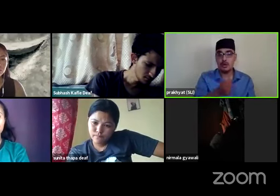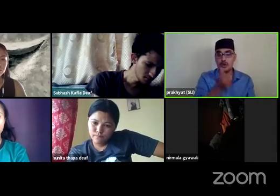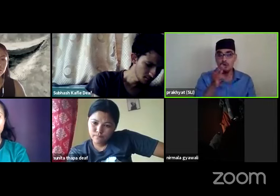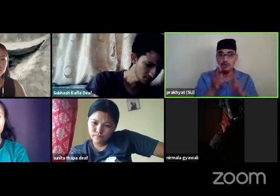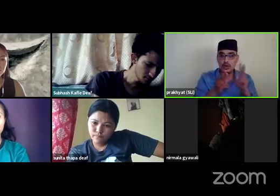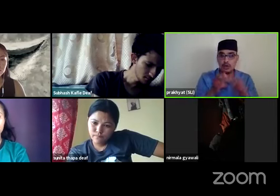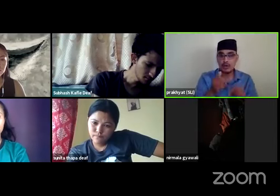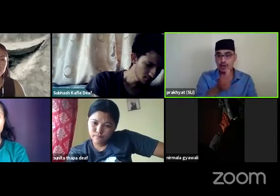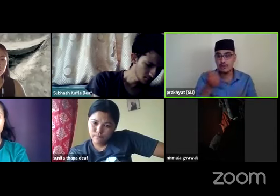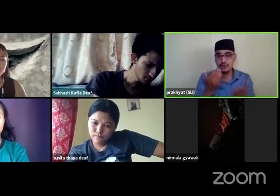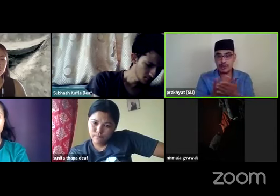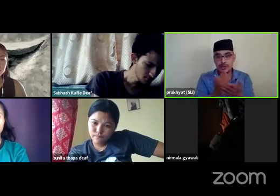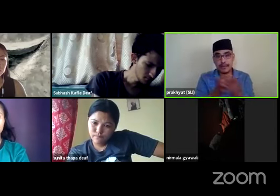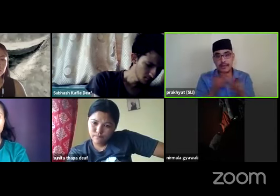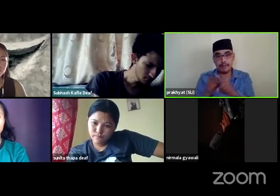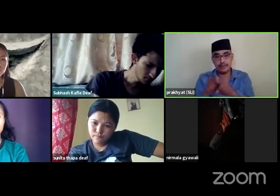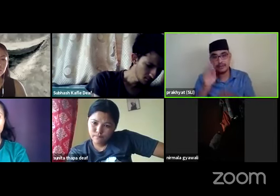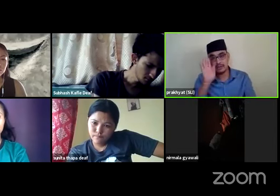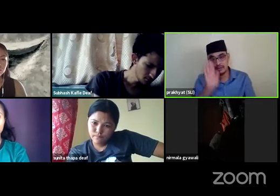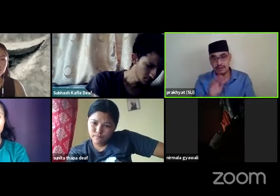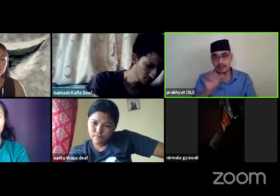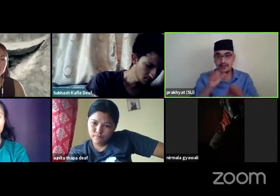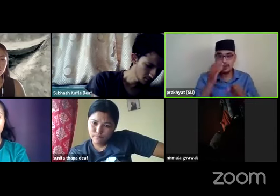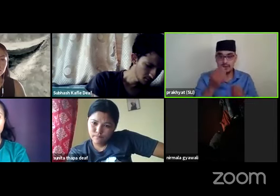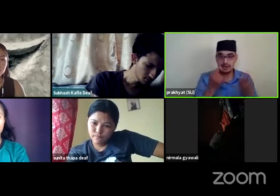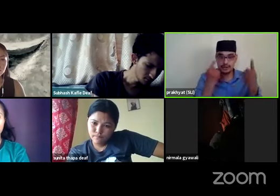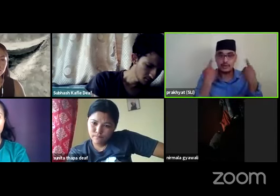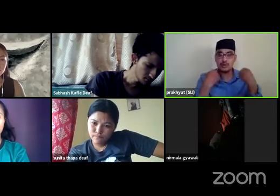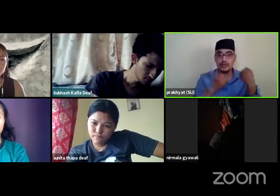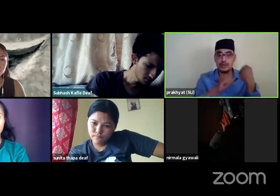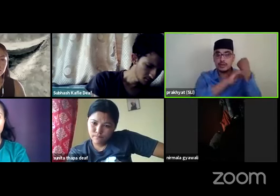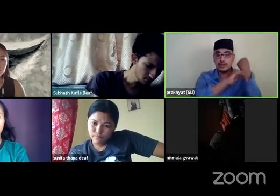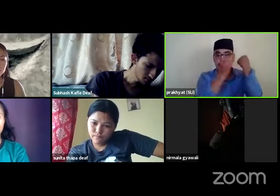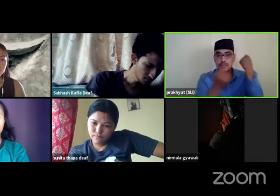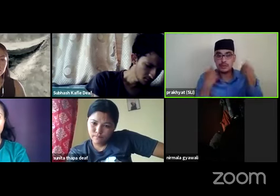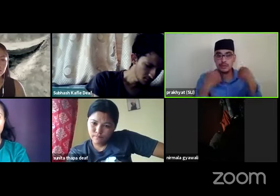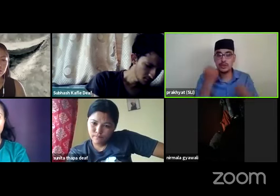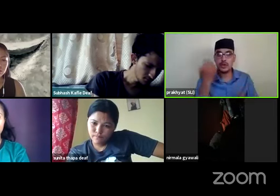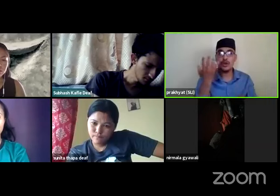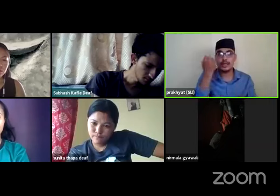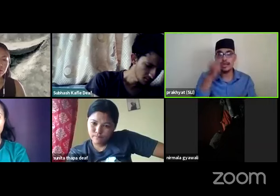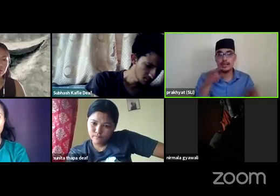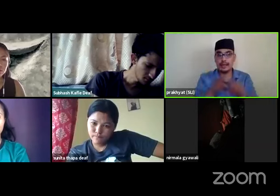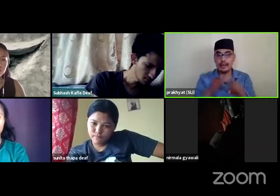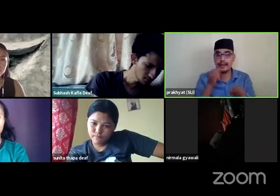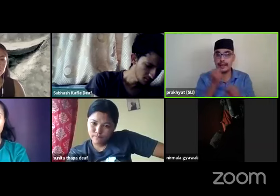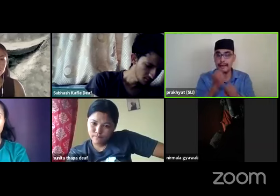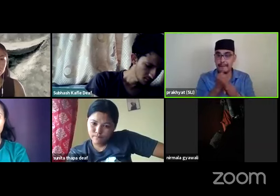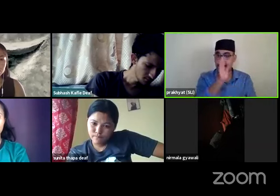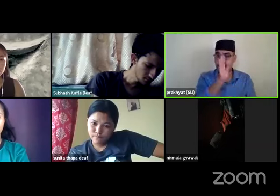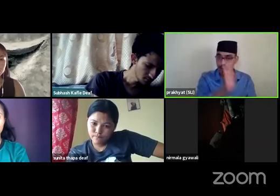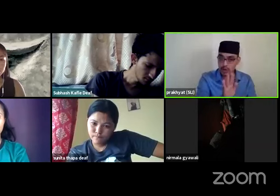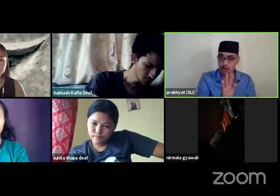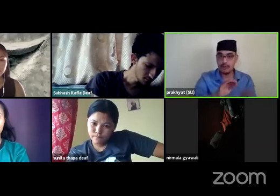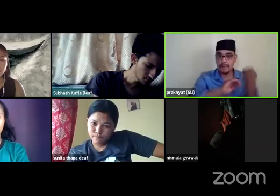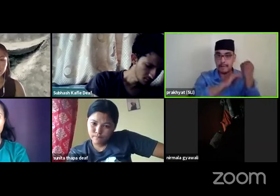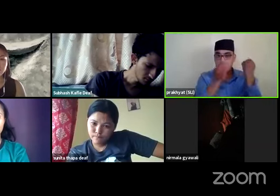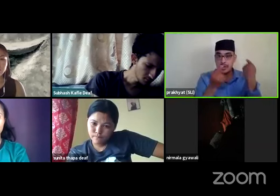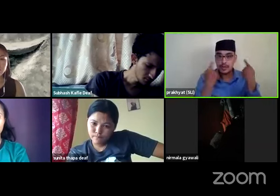अरू अर्गनाइजेसनहरू पनि छ जसले चाहिँ नि रिप्रोडक्टिभ हेल्थ राइट्समै काम गरिरहेको छ नि तर रिप्रोडक्टिभ हेल्थमै